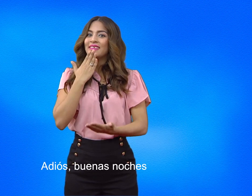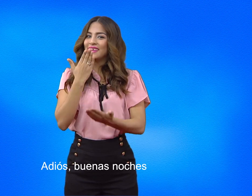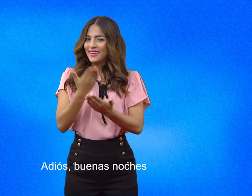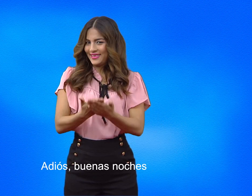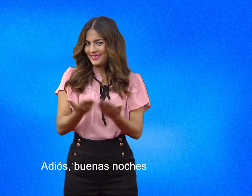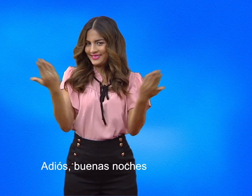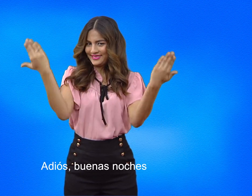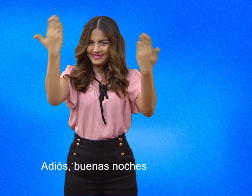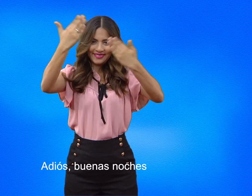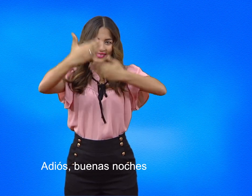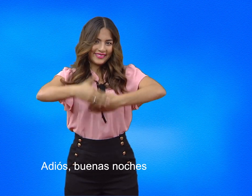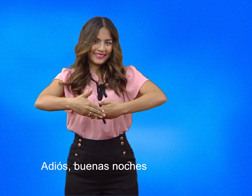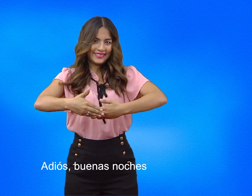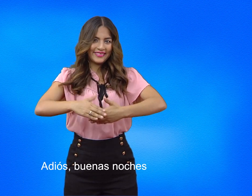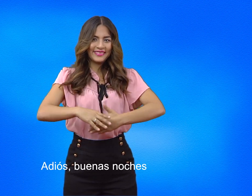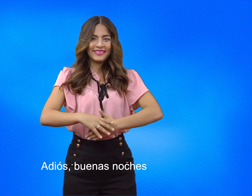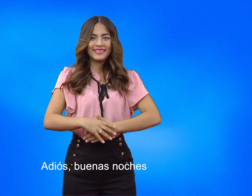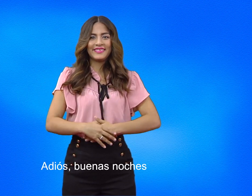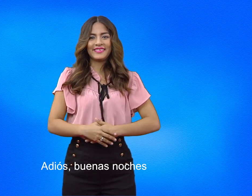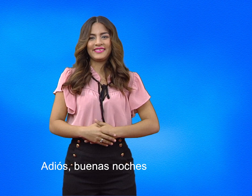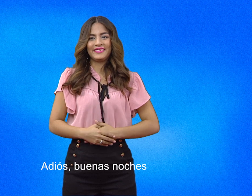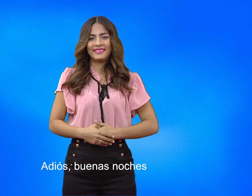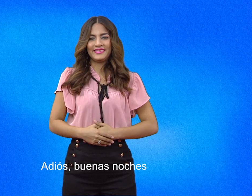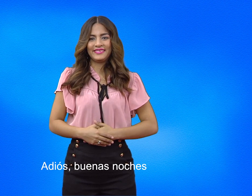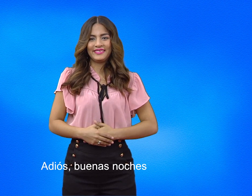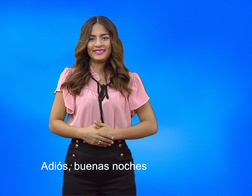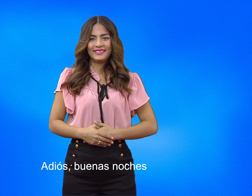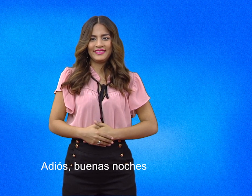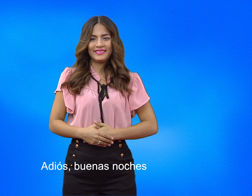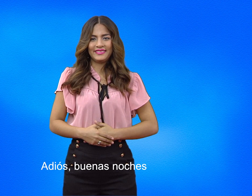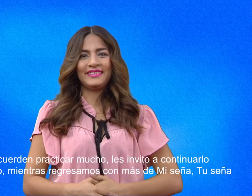Adiós. Buenas noches.